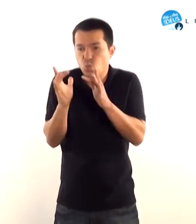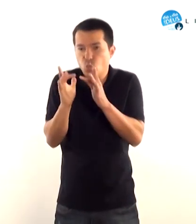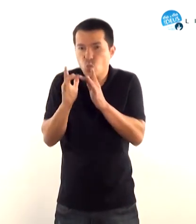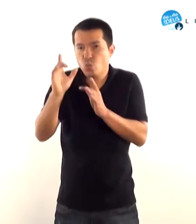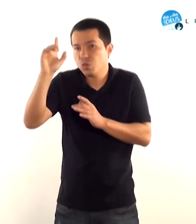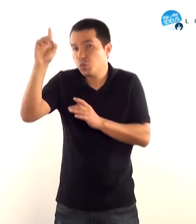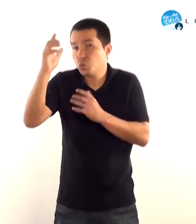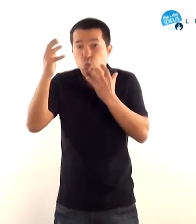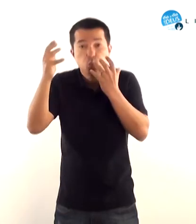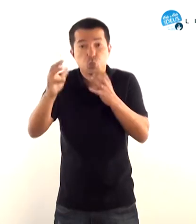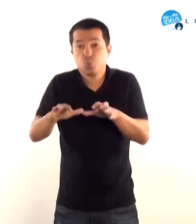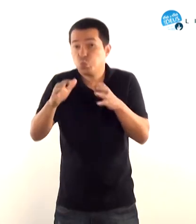a tua fé.